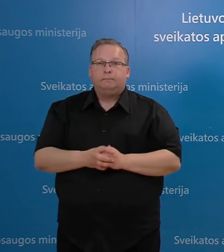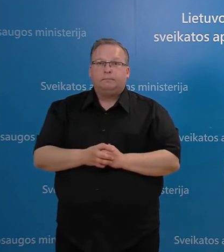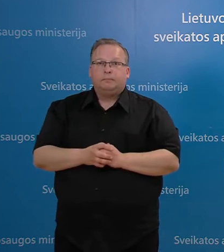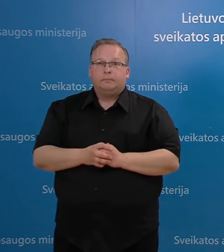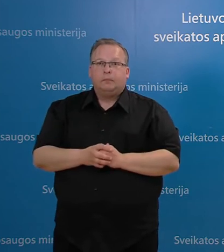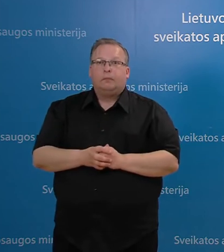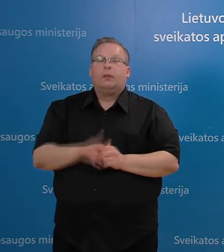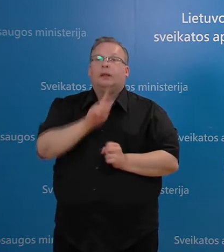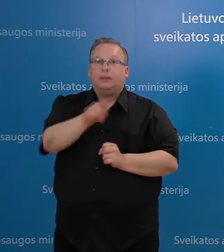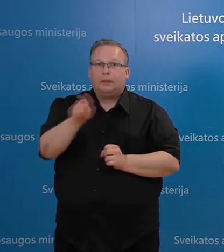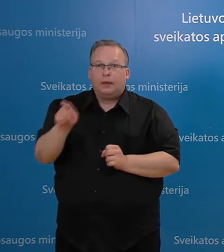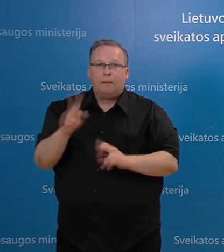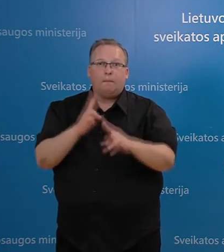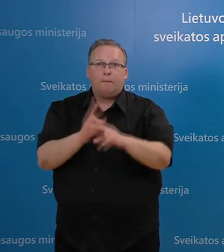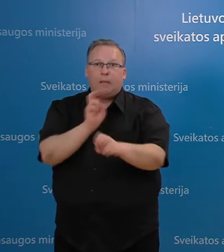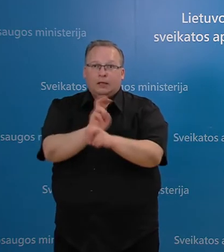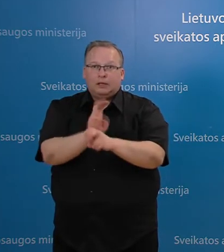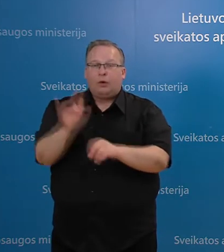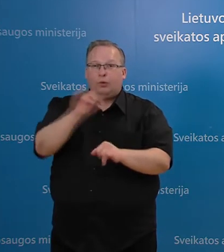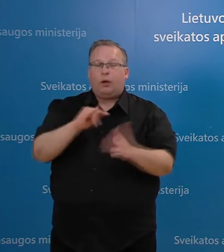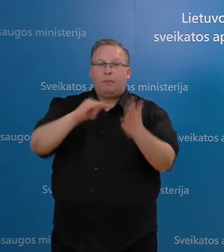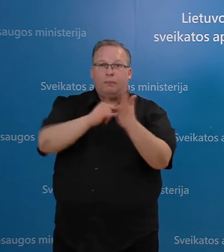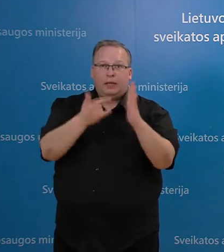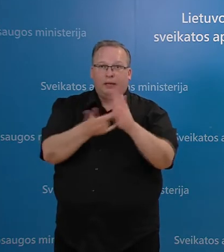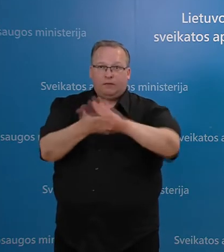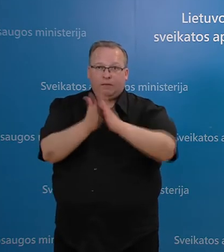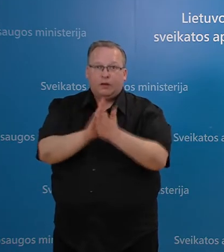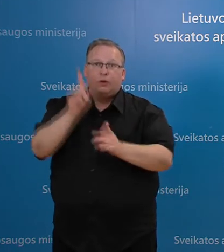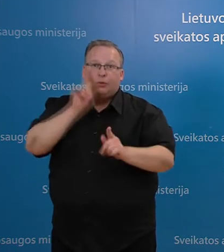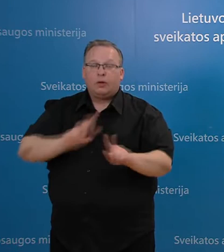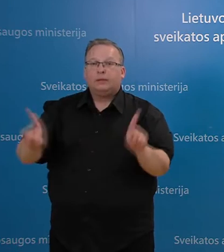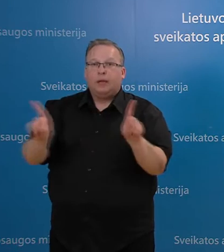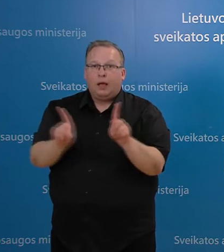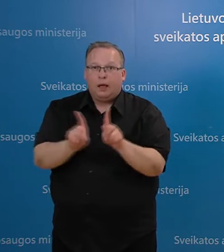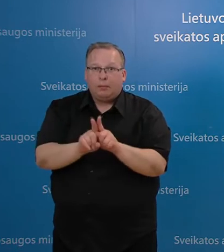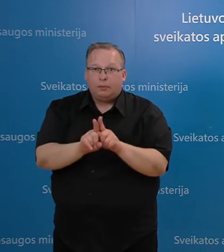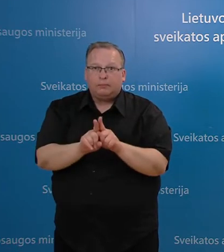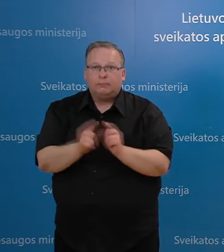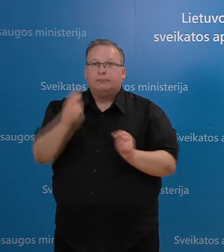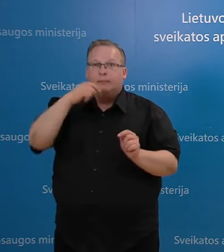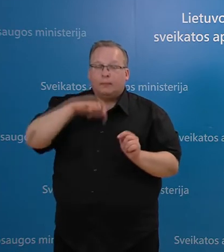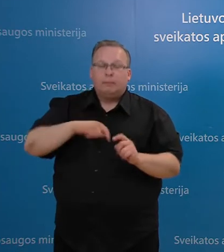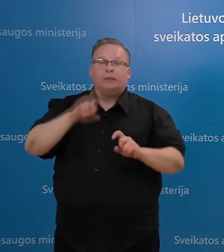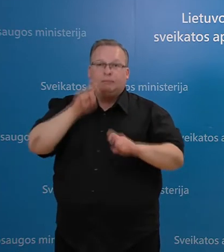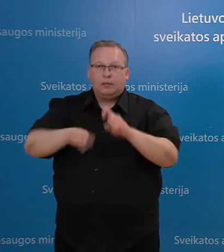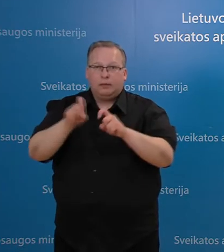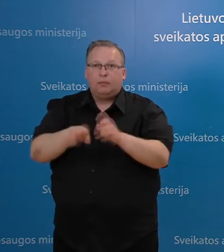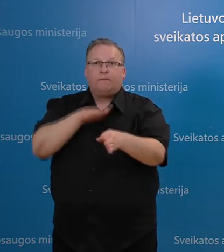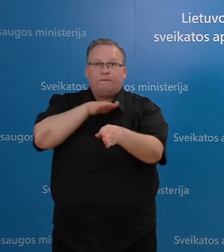kad tie pacientai, kurie planinė tvarka norės tokius tyrimus atlikti,